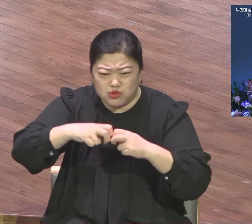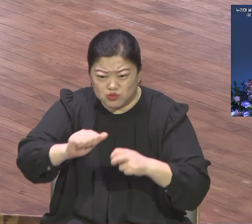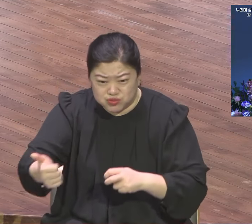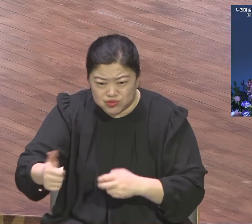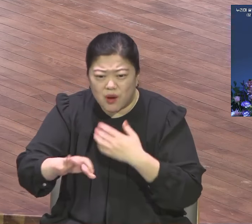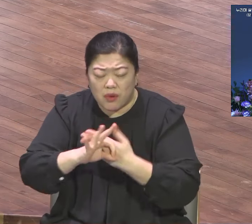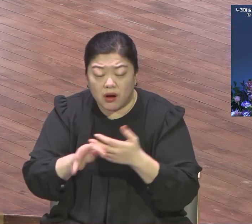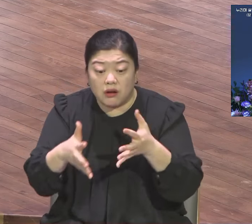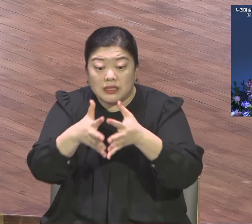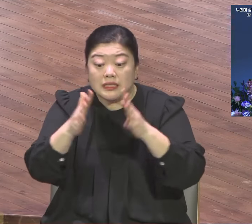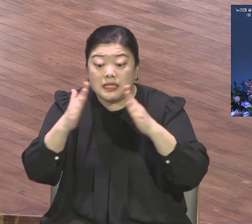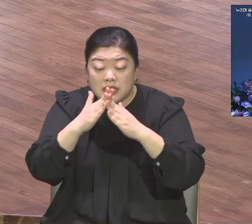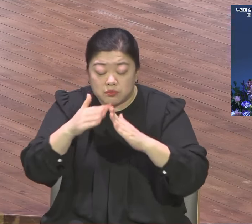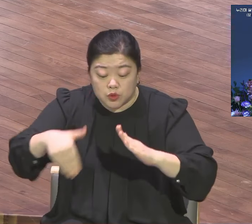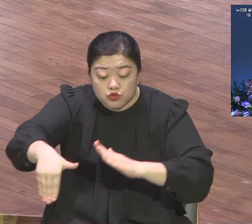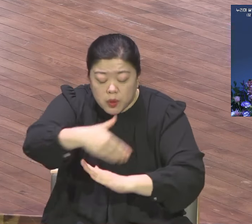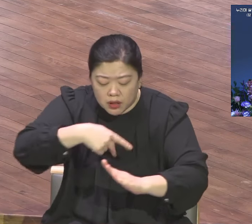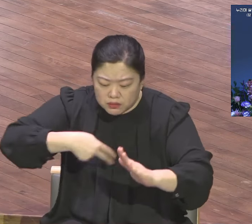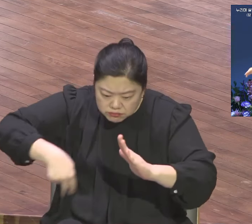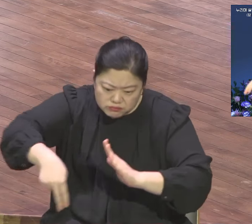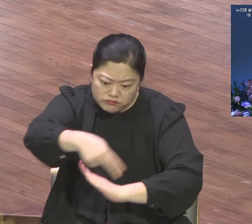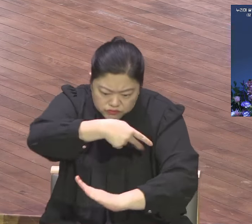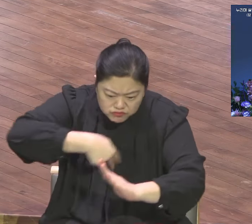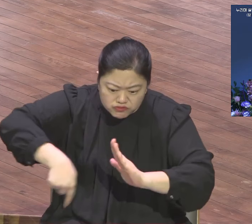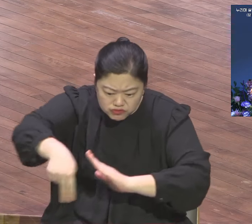이렇게 시간에 한 30분이라도